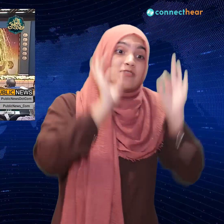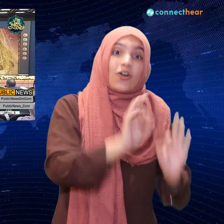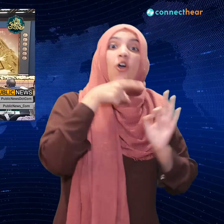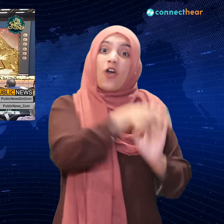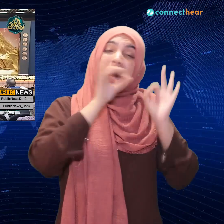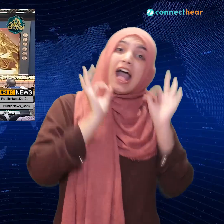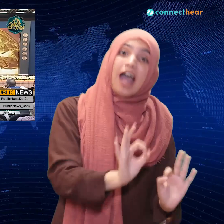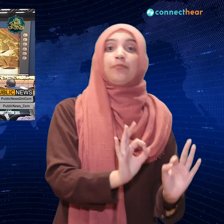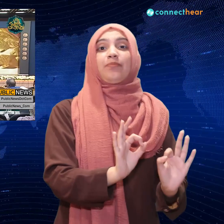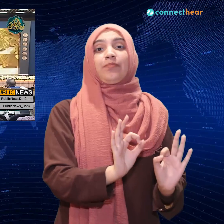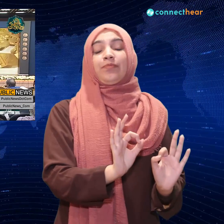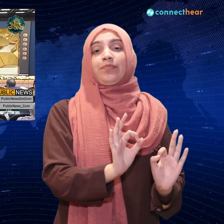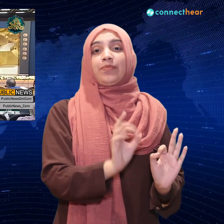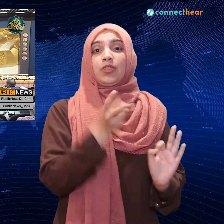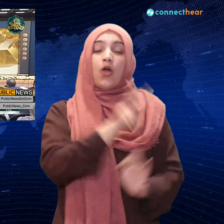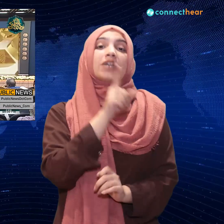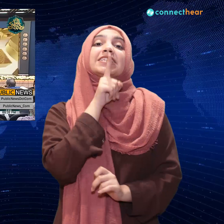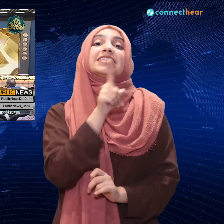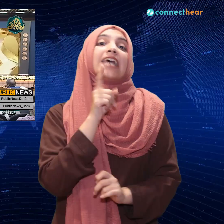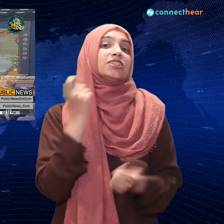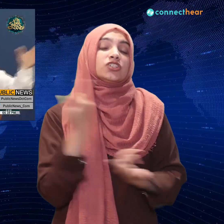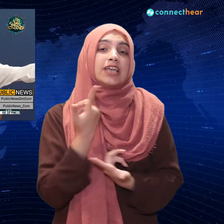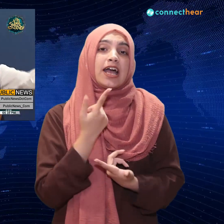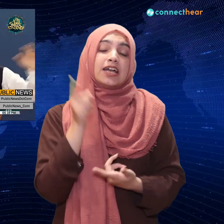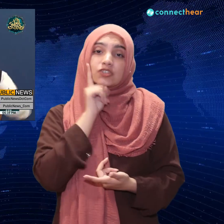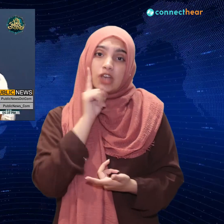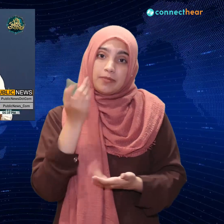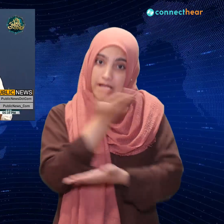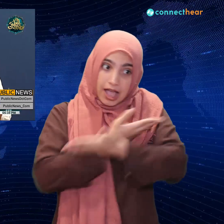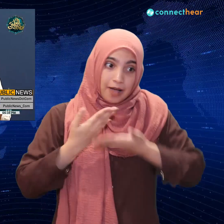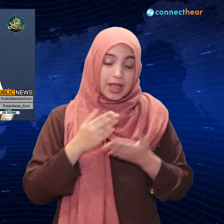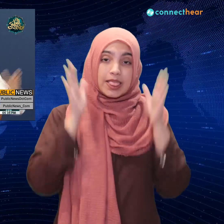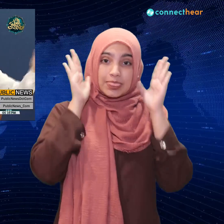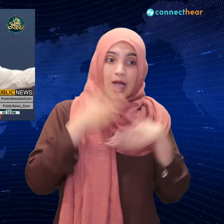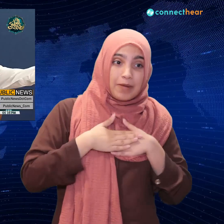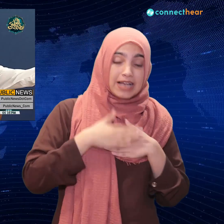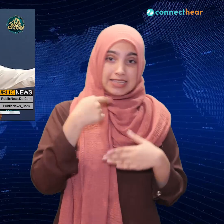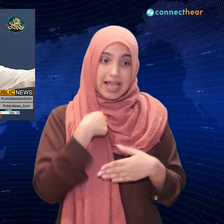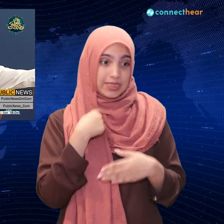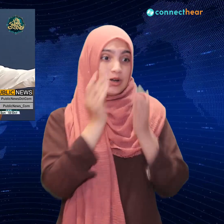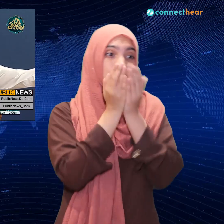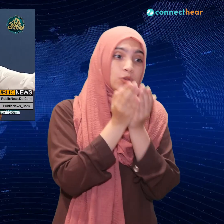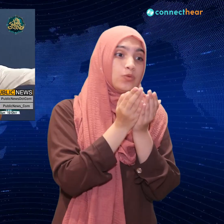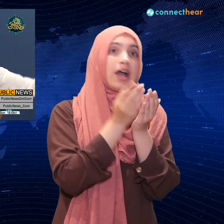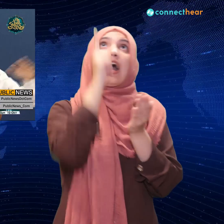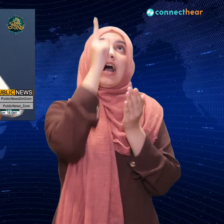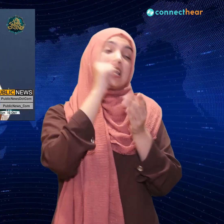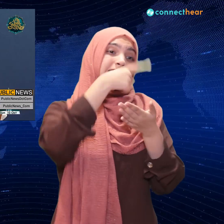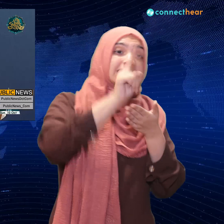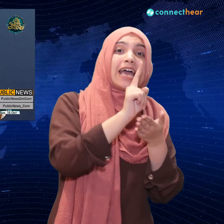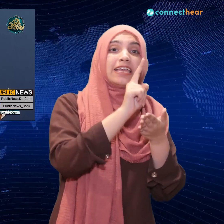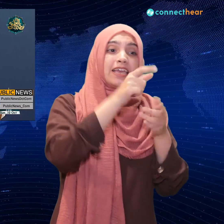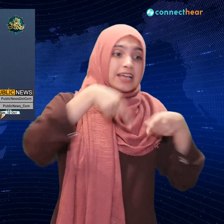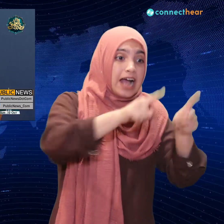کا راستہ ہے۔ اصل میں جب آپ نماز پڑھتے ہیں تو آپ ان کا راستہ مانگ رہے ہوتے ہیں، کیونکہ وہ نعمتیں تو سب سے بڑی ان کو بخشی ہیں